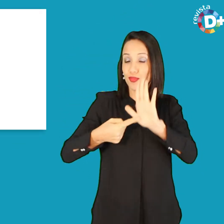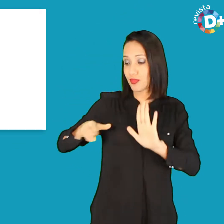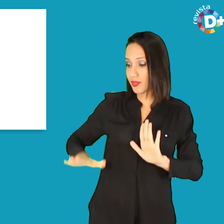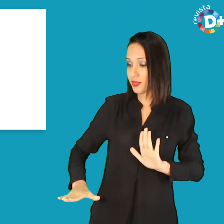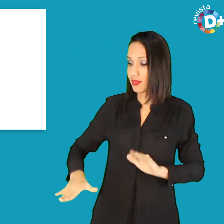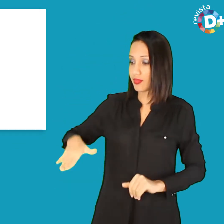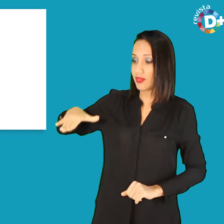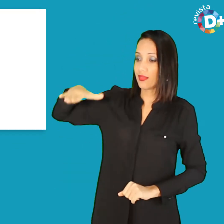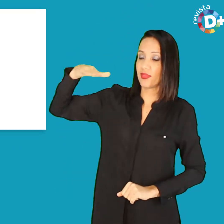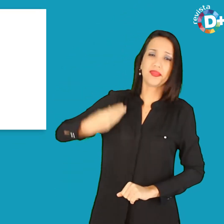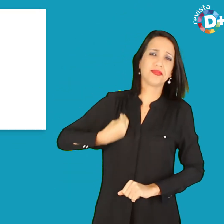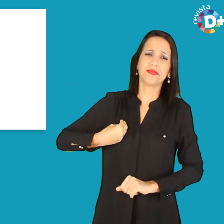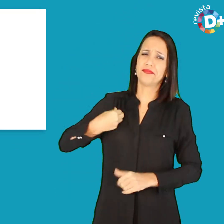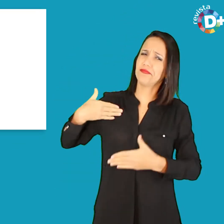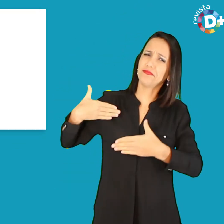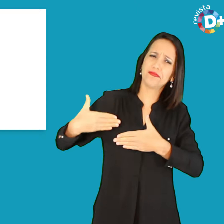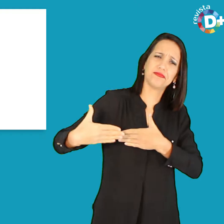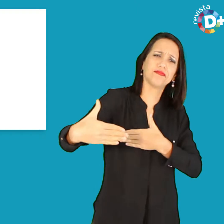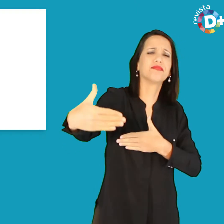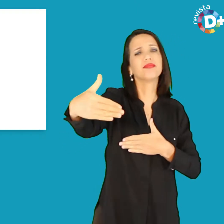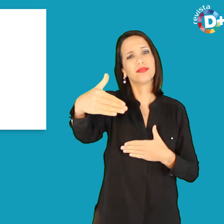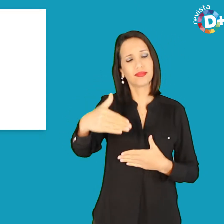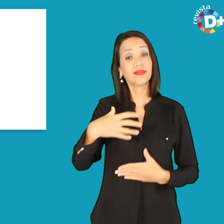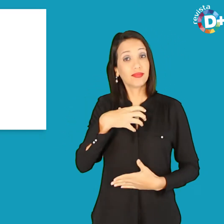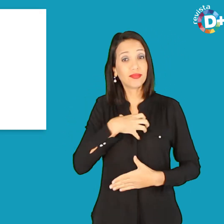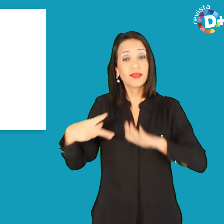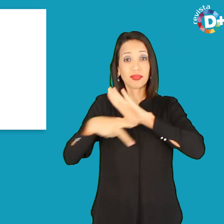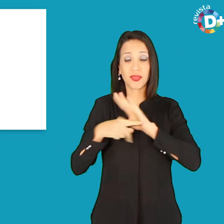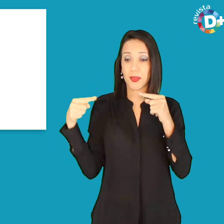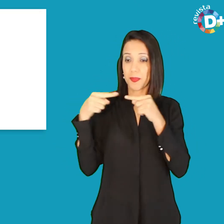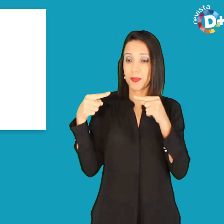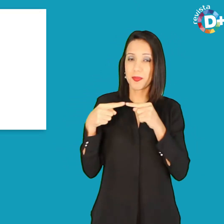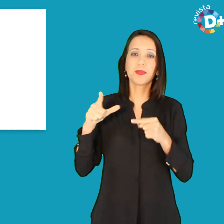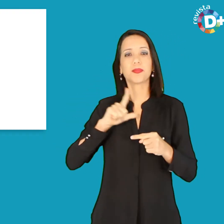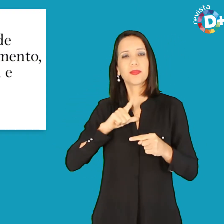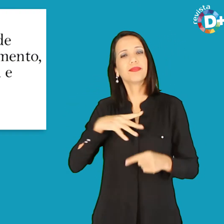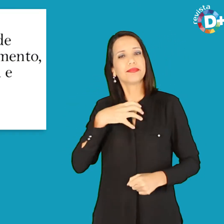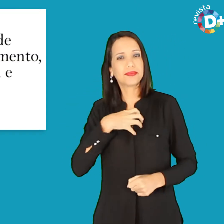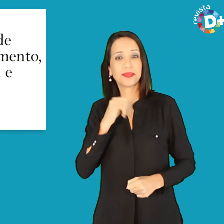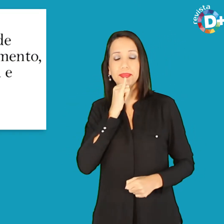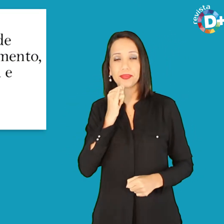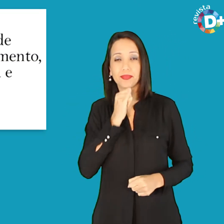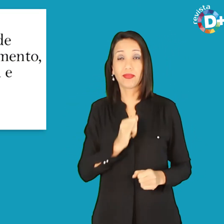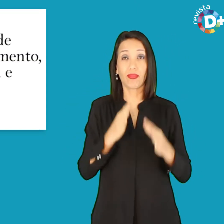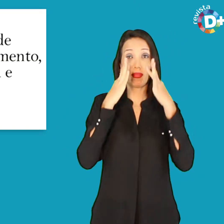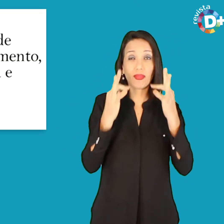acompanha a pessoa por toda a vida. Ele se caracteriza pela combinação de alguns sintomas como desatenção, falta